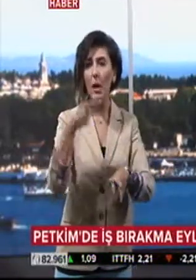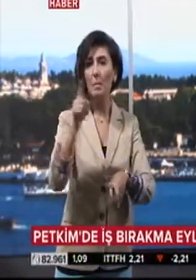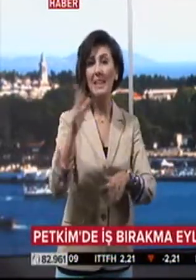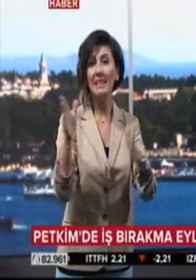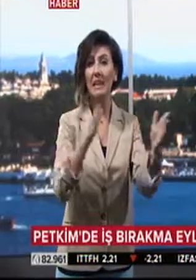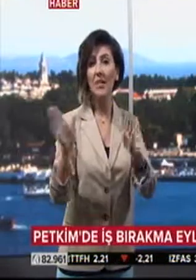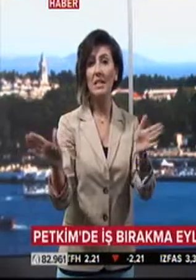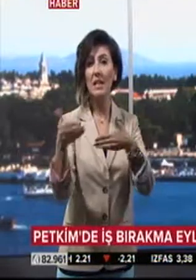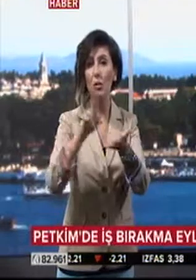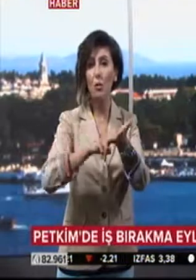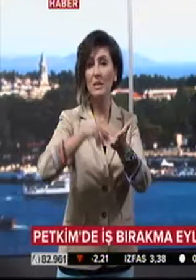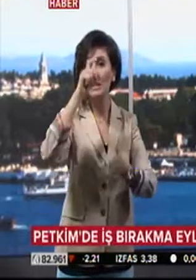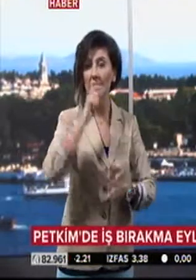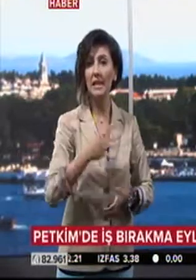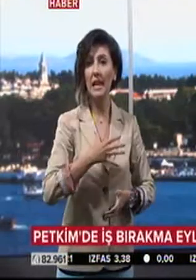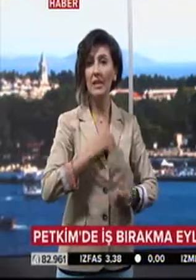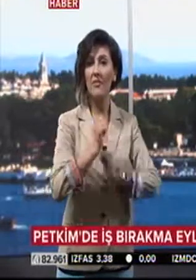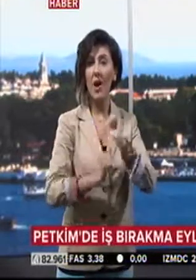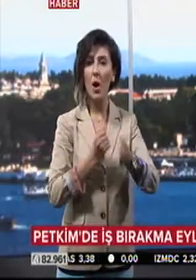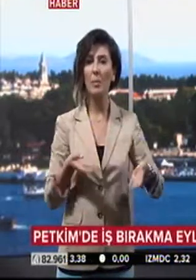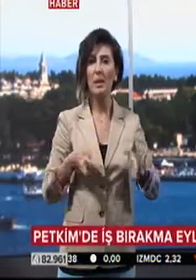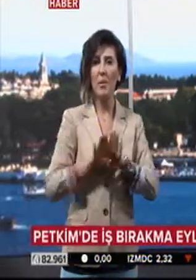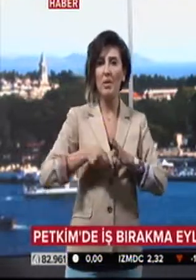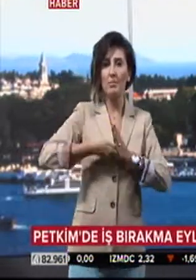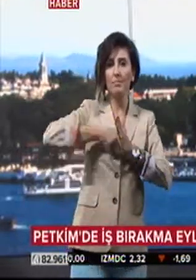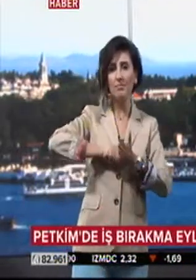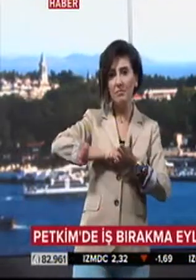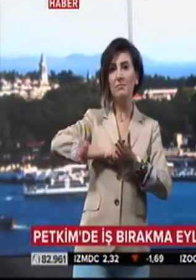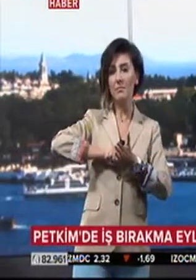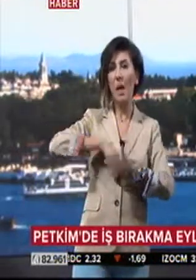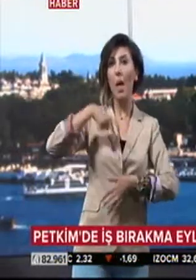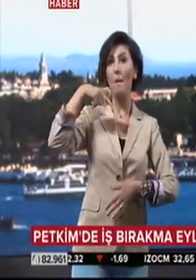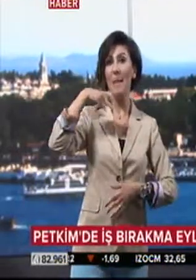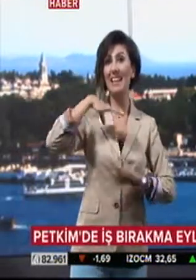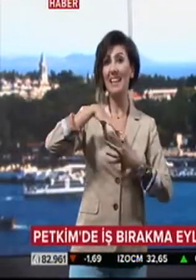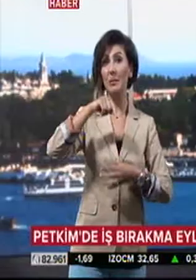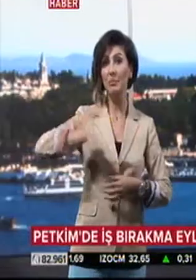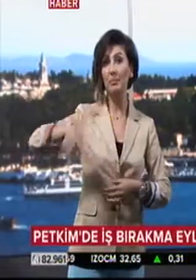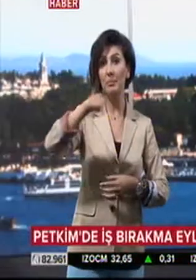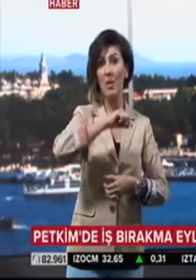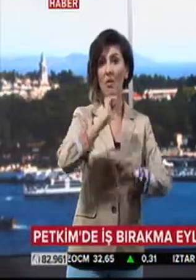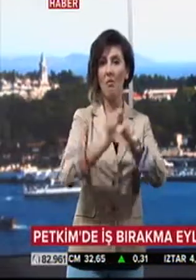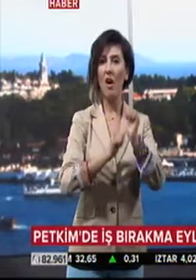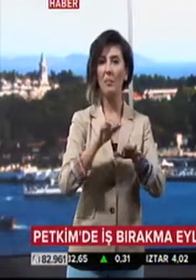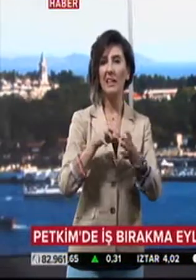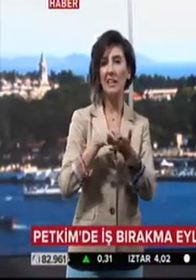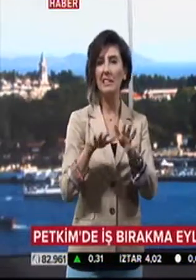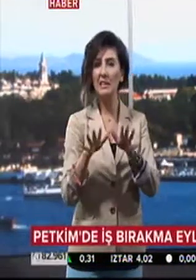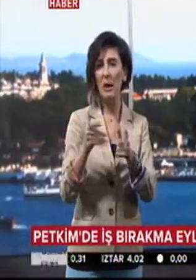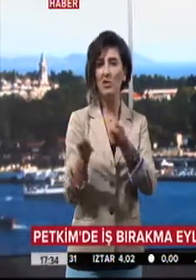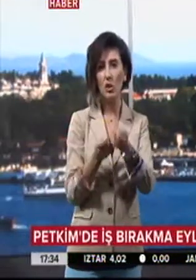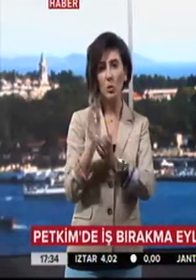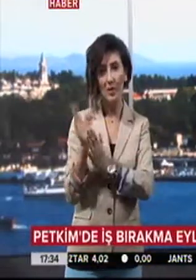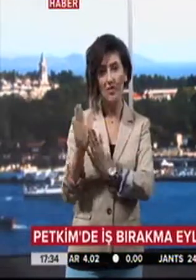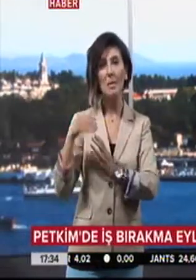bin kadar sendika üyesi işçi kendilerini fabrikaya kapattı. Petkim'de fabrika kısmen çalışmaya devam etse